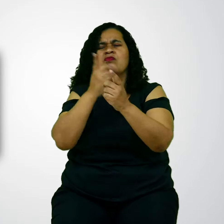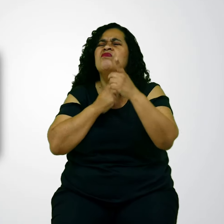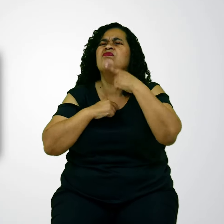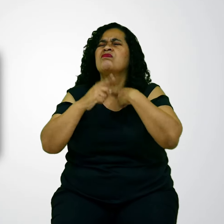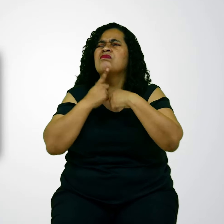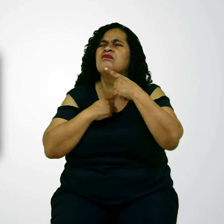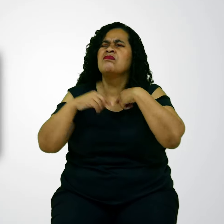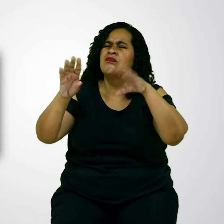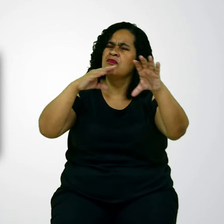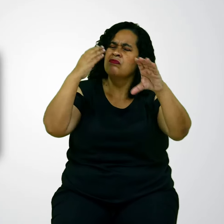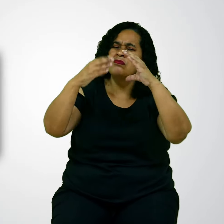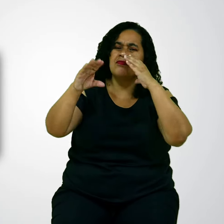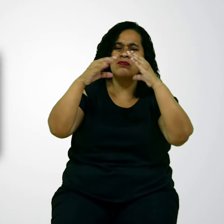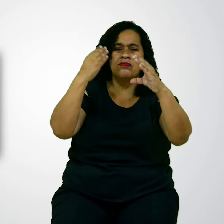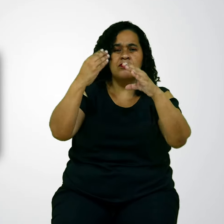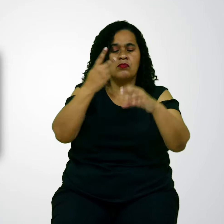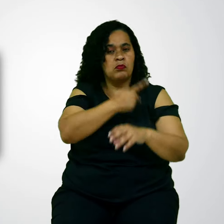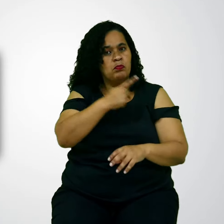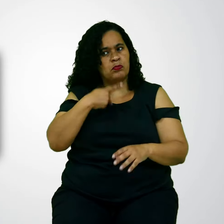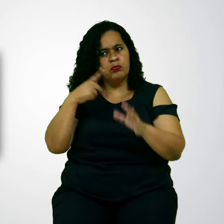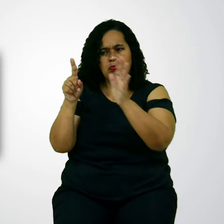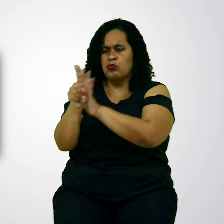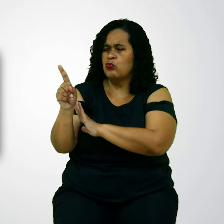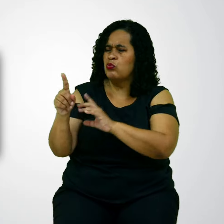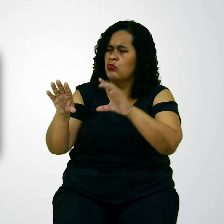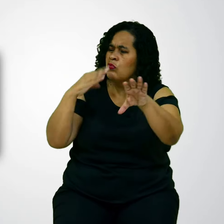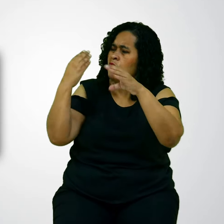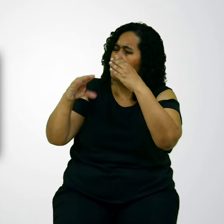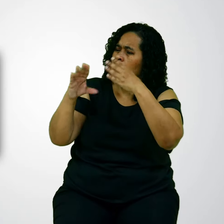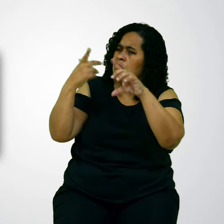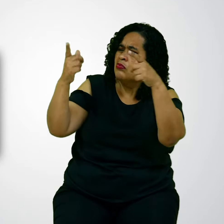está sentindo o chamado de Deus para cantar num bar. Aí o